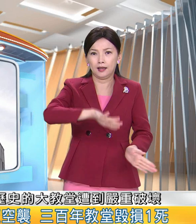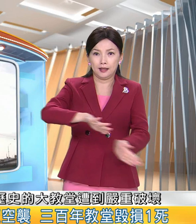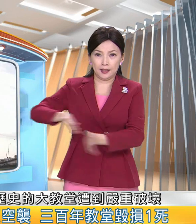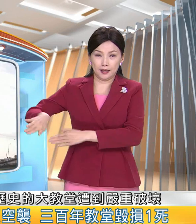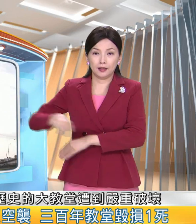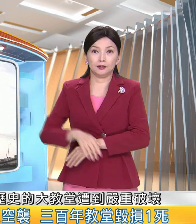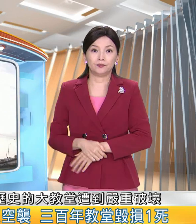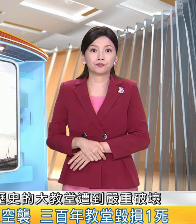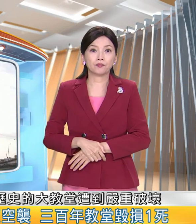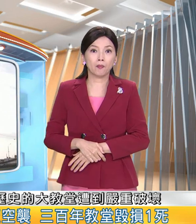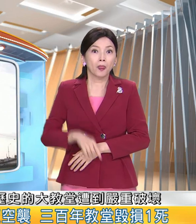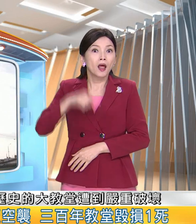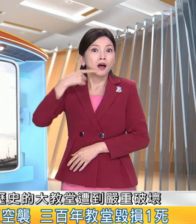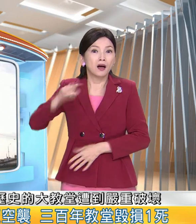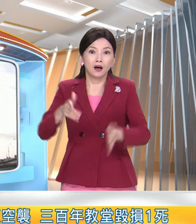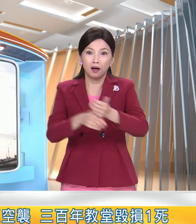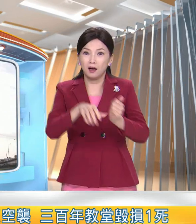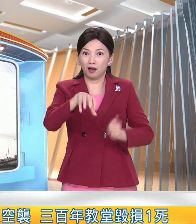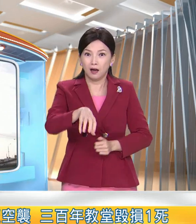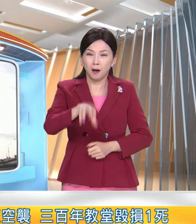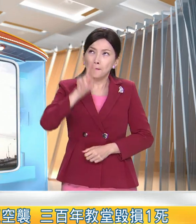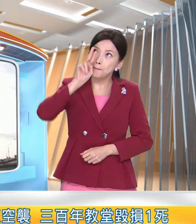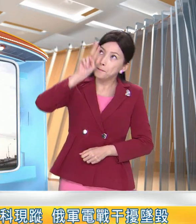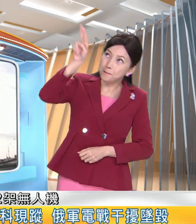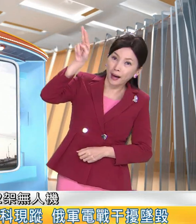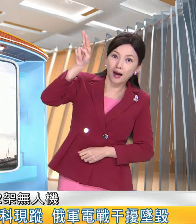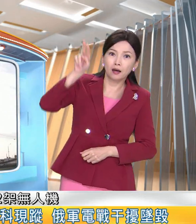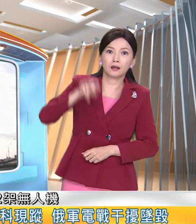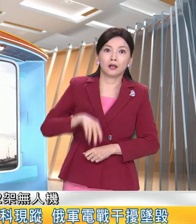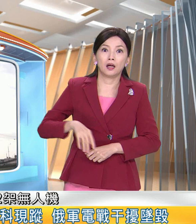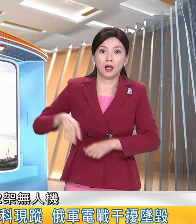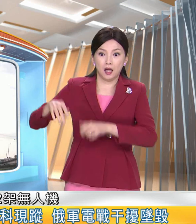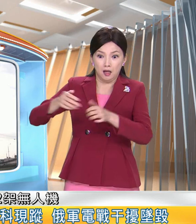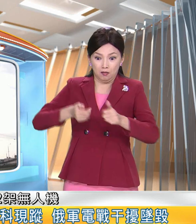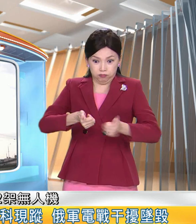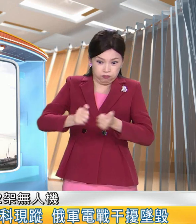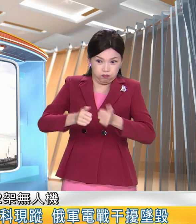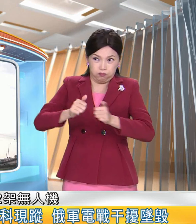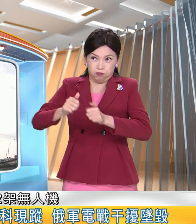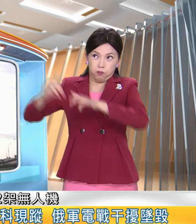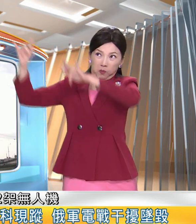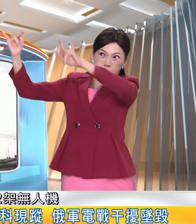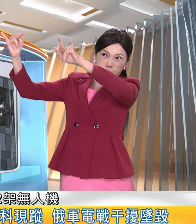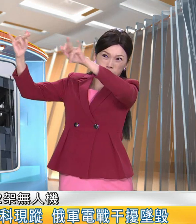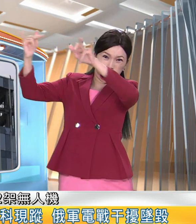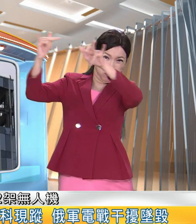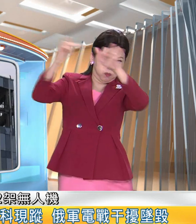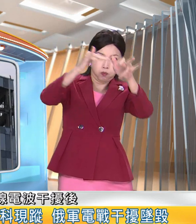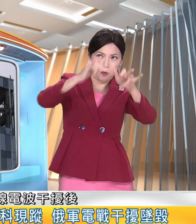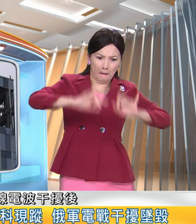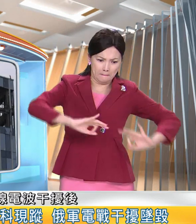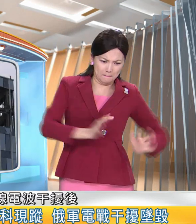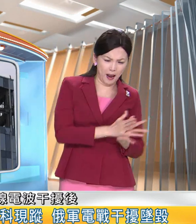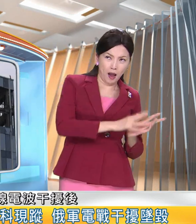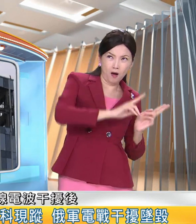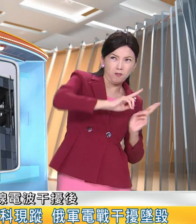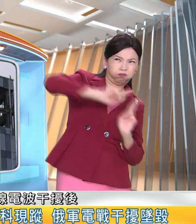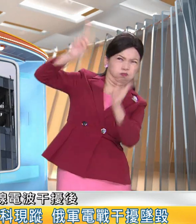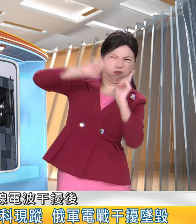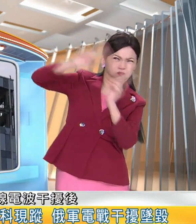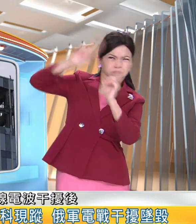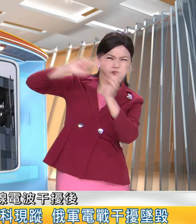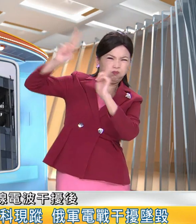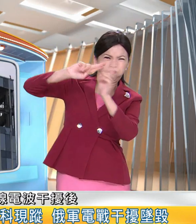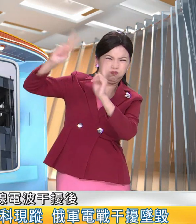坏。而在另一方面，莫斯科上空出现了2架无人机，俄罗斯宣